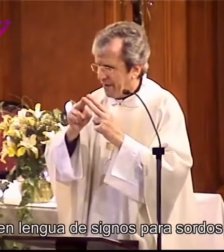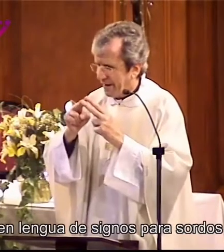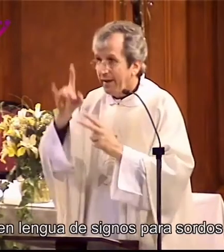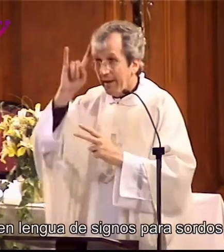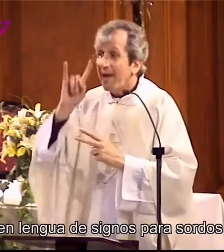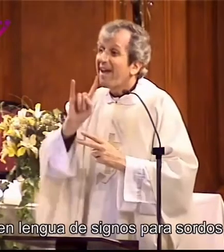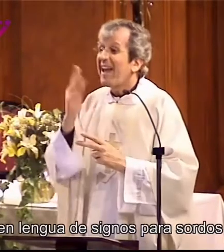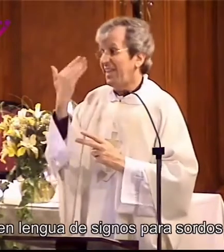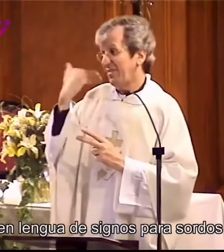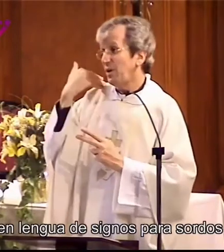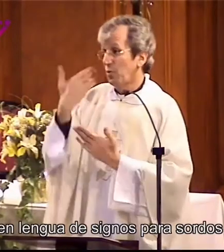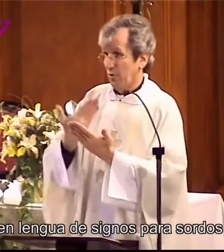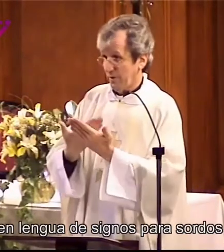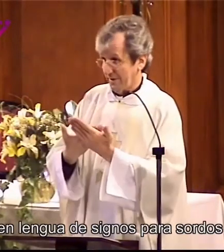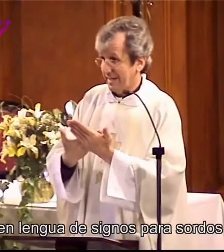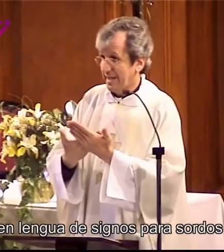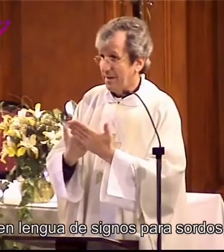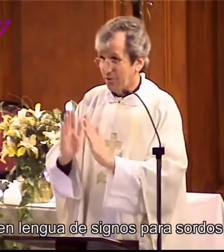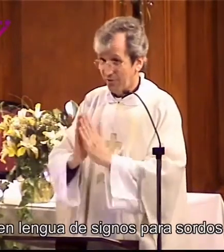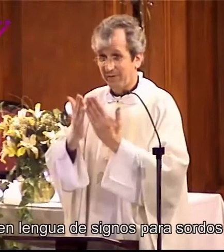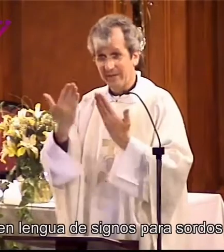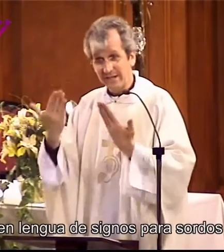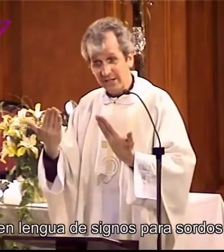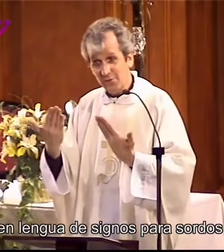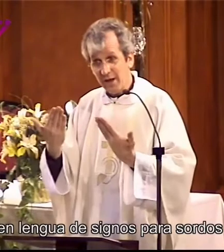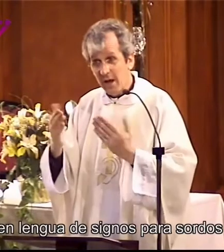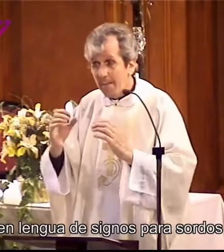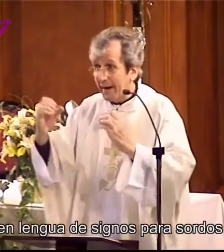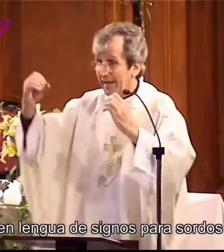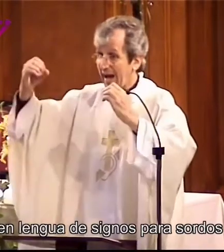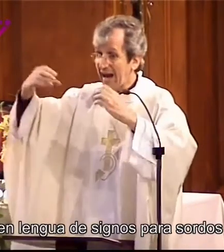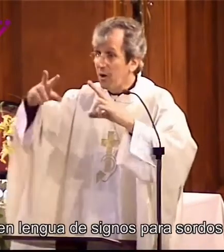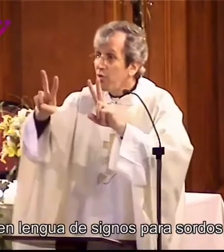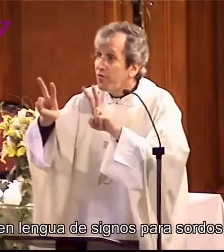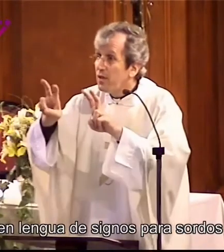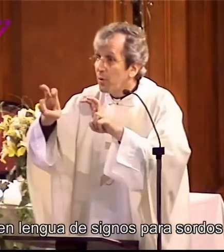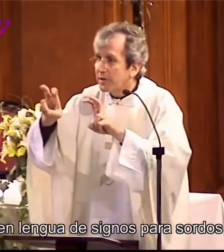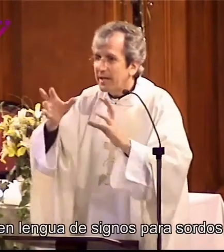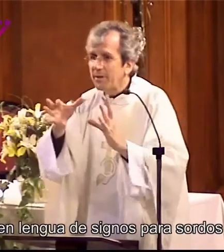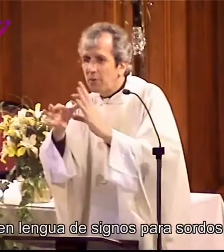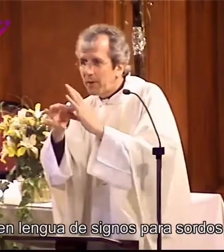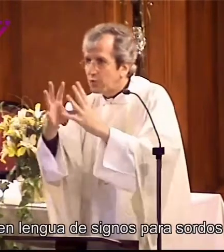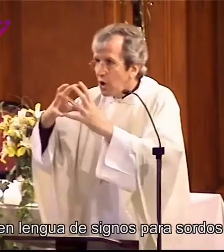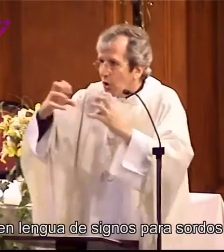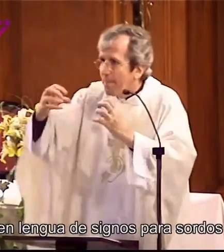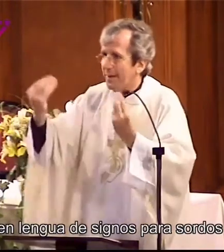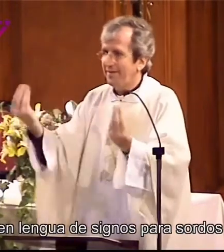el Antiguo Testamento de la Escritura para que a la luz del Nuevo Testamento podamos comprender